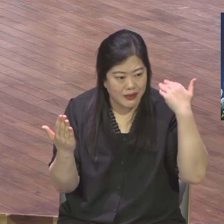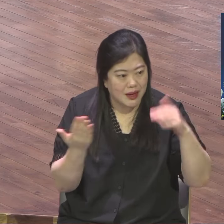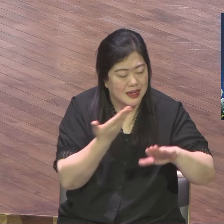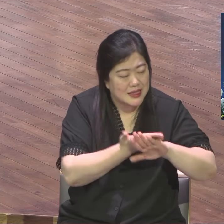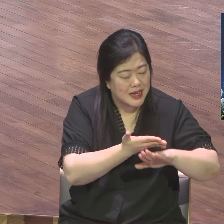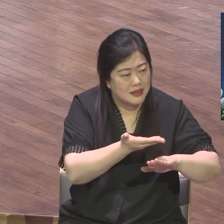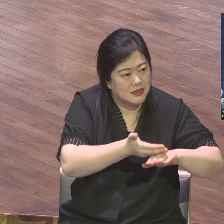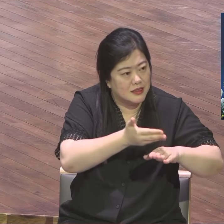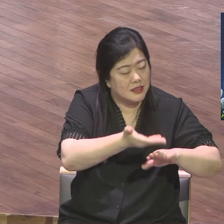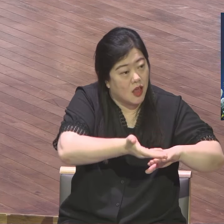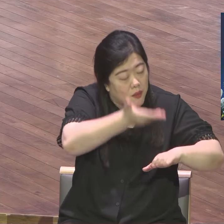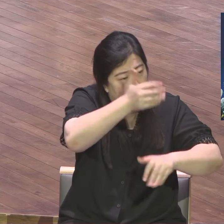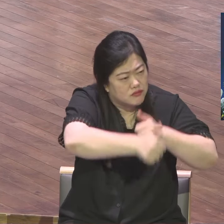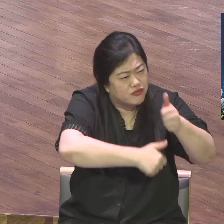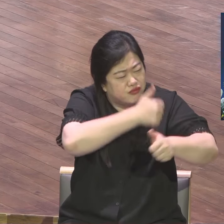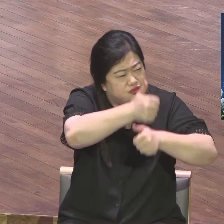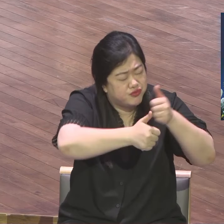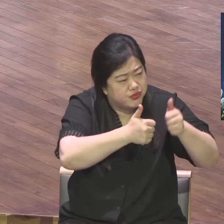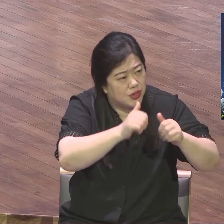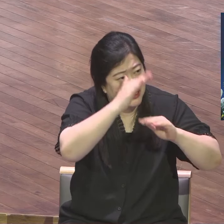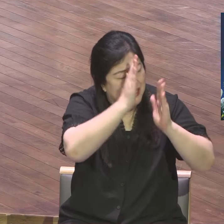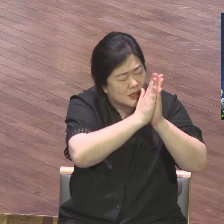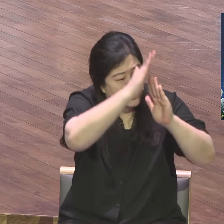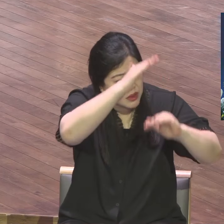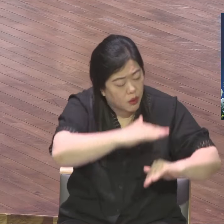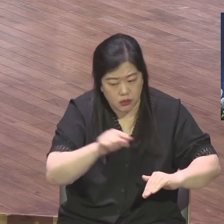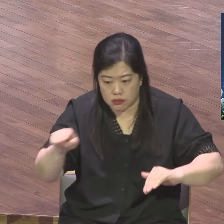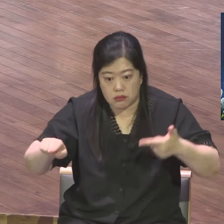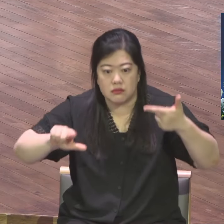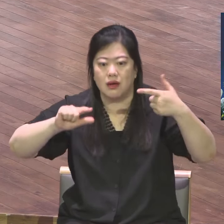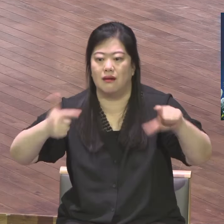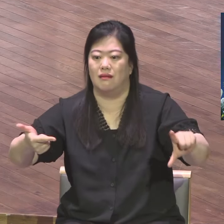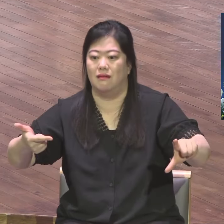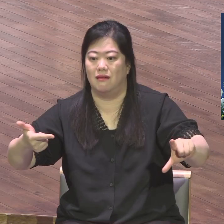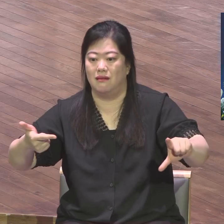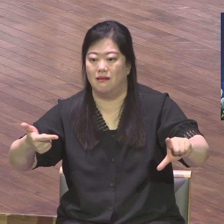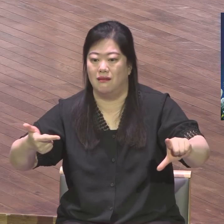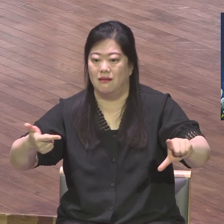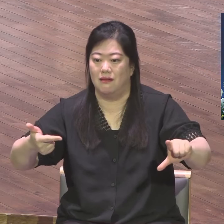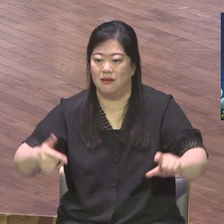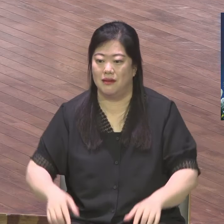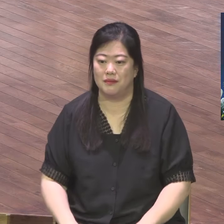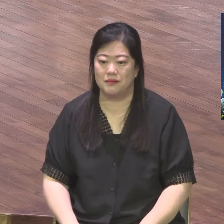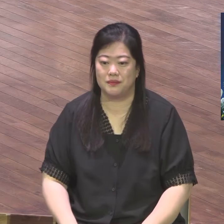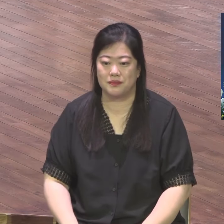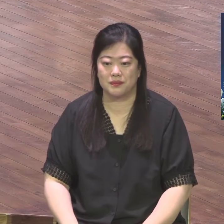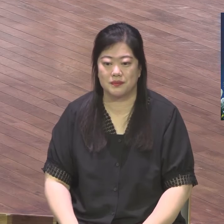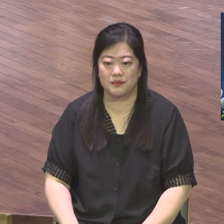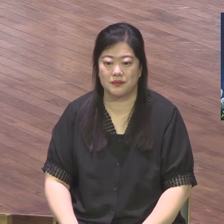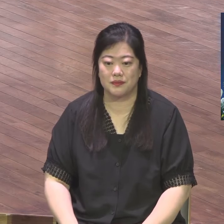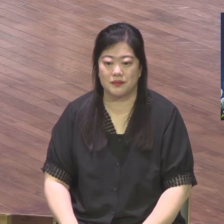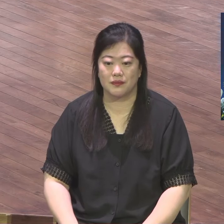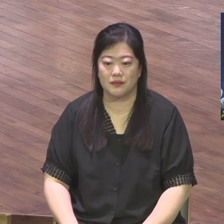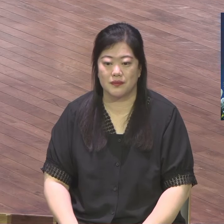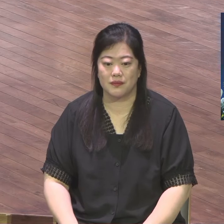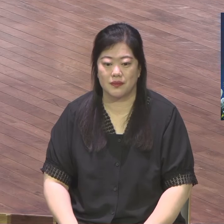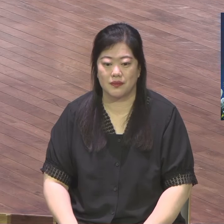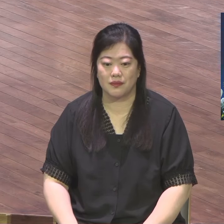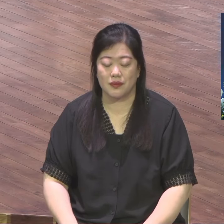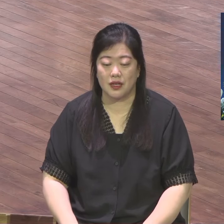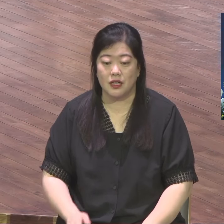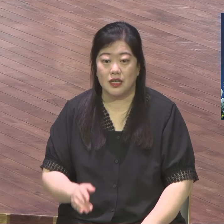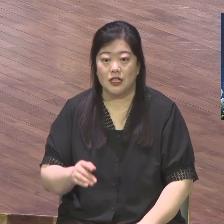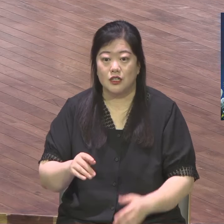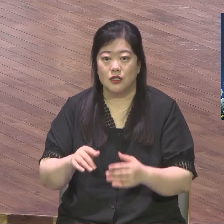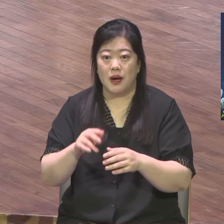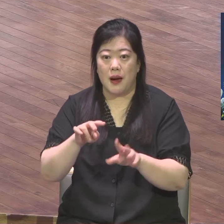내용이에요. 사실 우리가 드리는 기도 내용을 보면요, 우리가 세우는 기도 망대가 언약 기도자 너희는 먼저 그